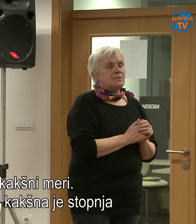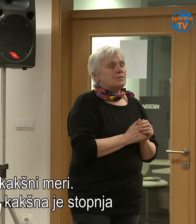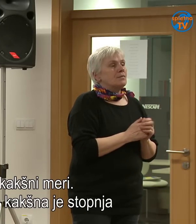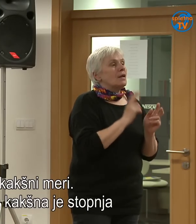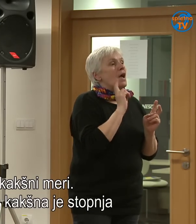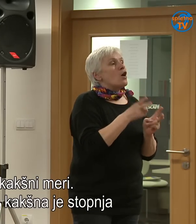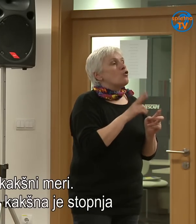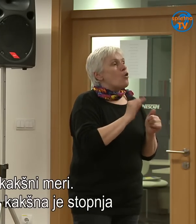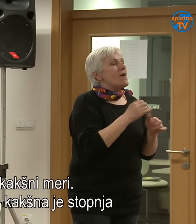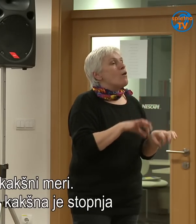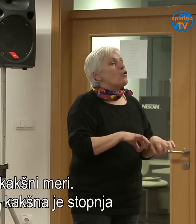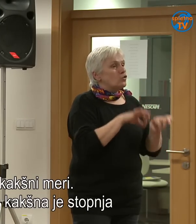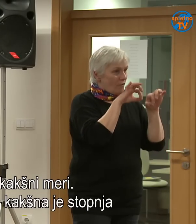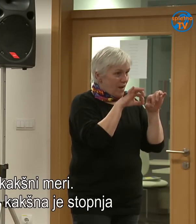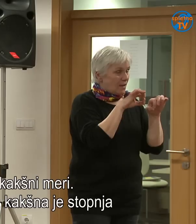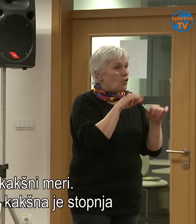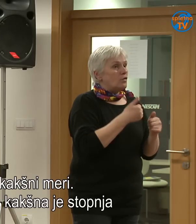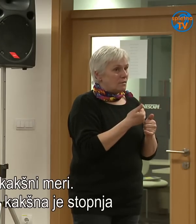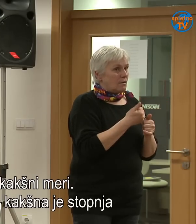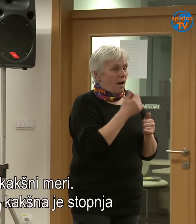Ko je ugotovljeno,